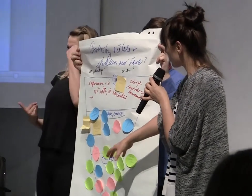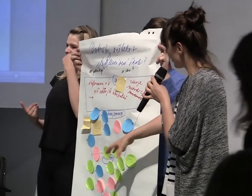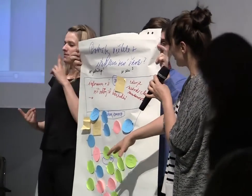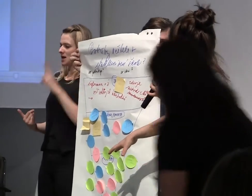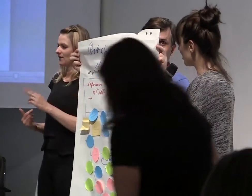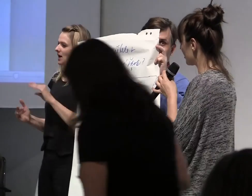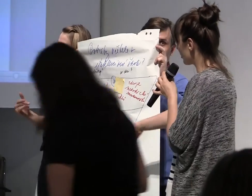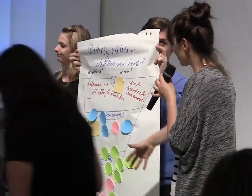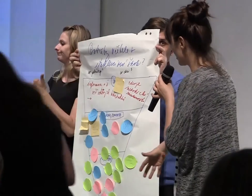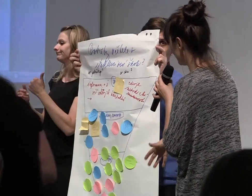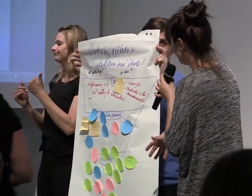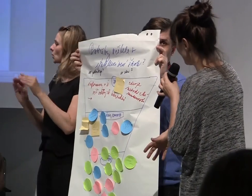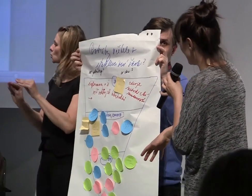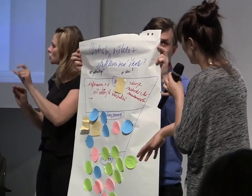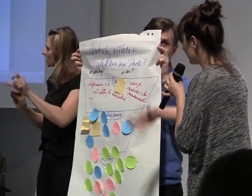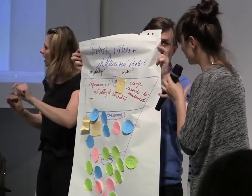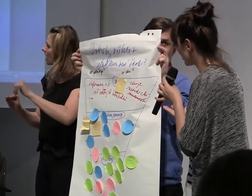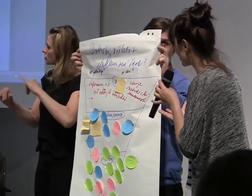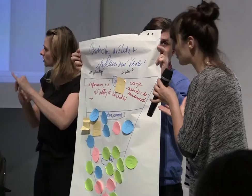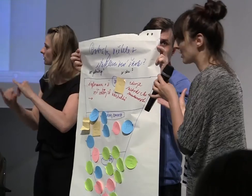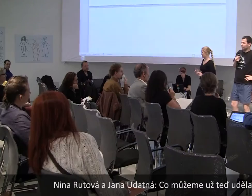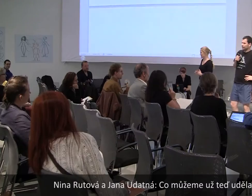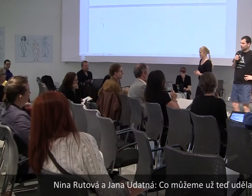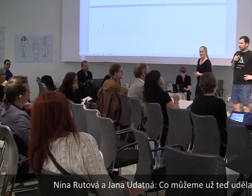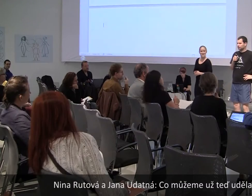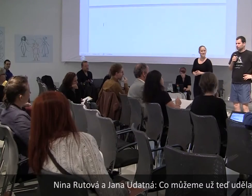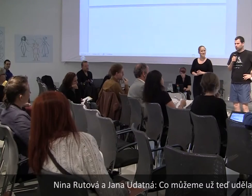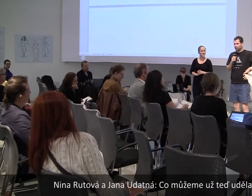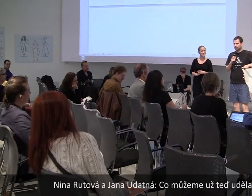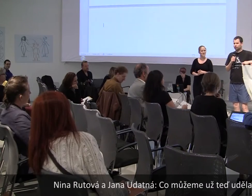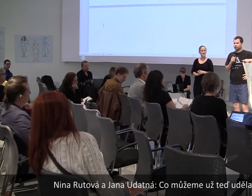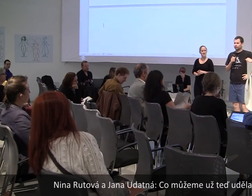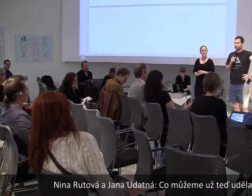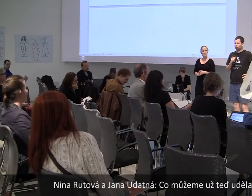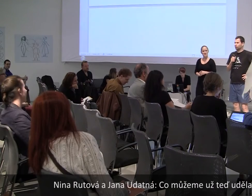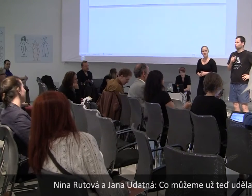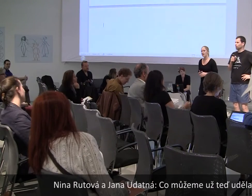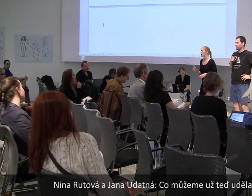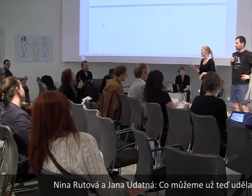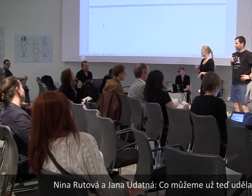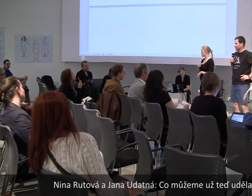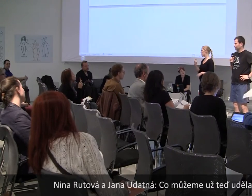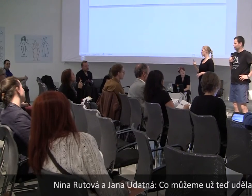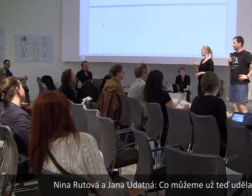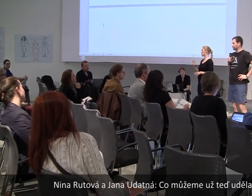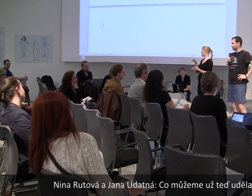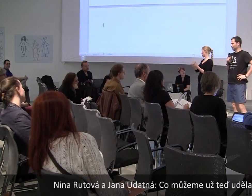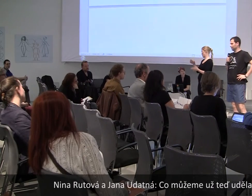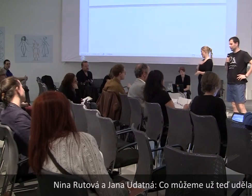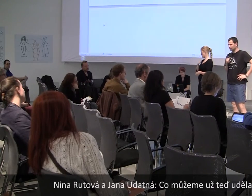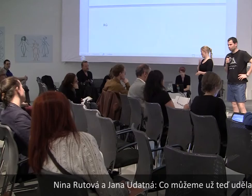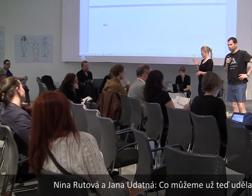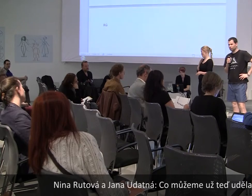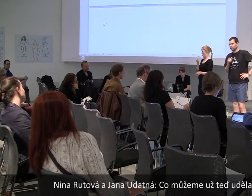některé prožívání usnadnit, ulehčit. To je asi vše. Tak my jsme se sešli jako hodně různorodá skupina, jinak tam byli